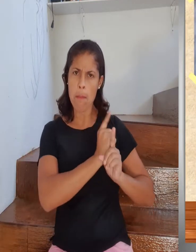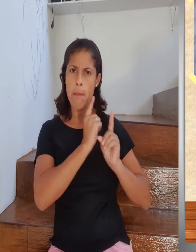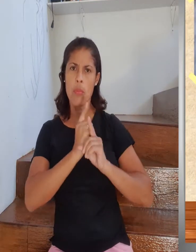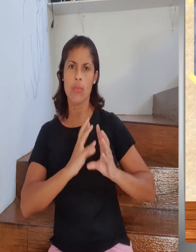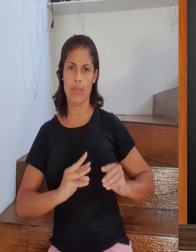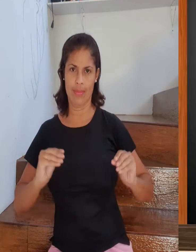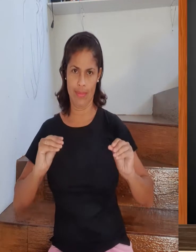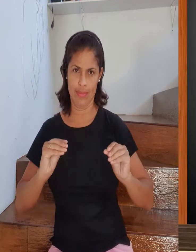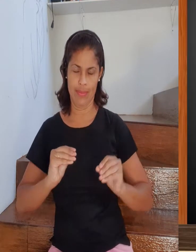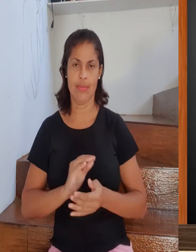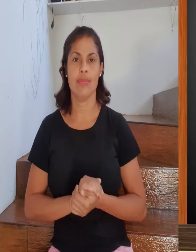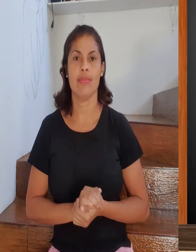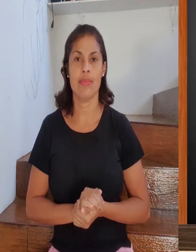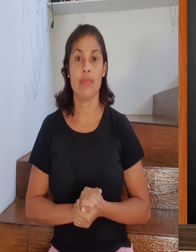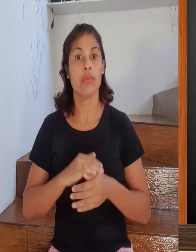organismo.